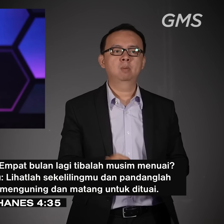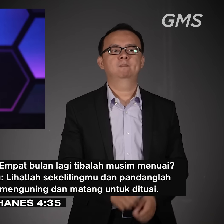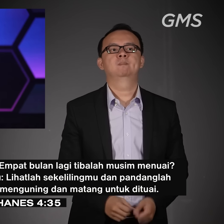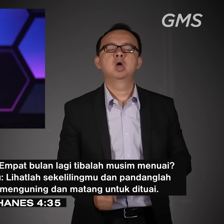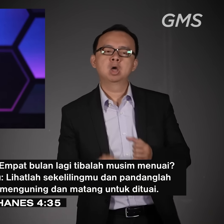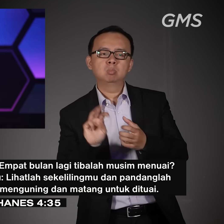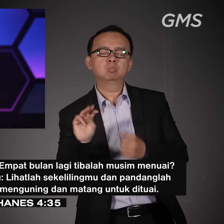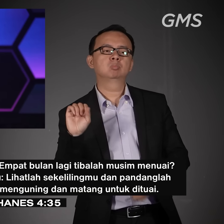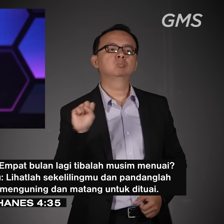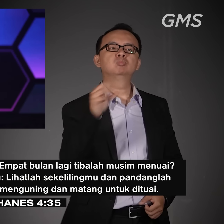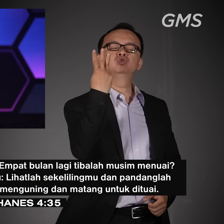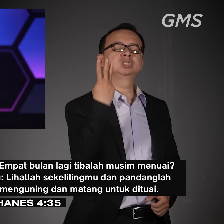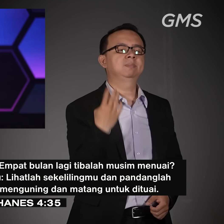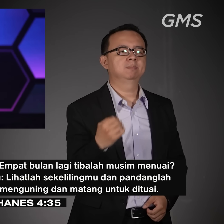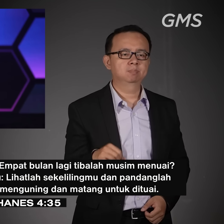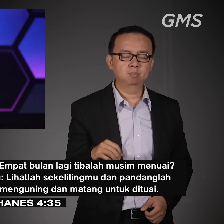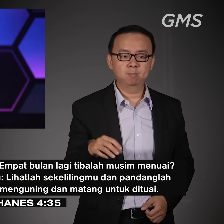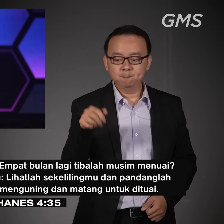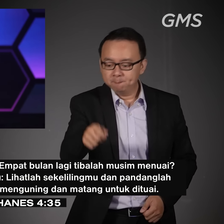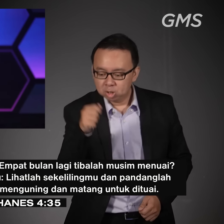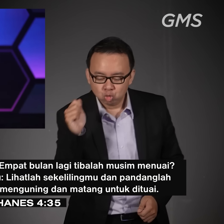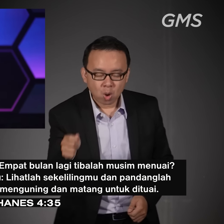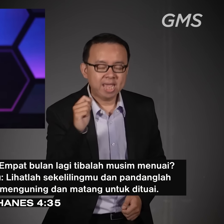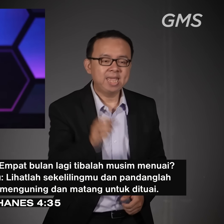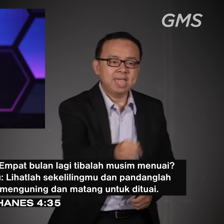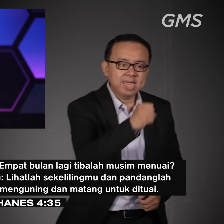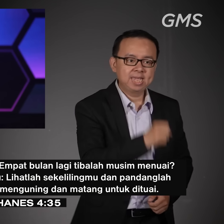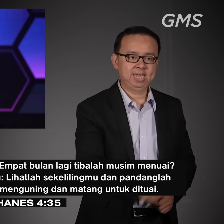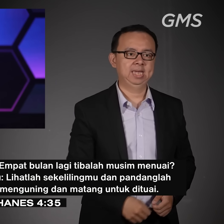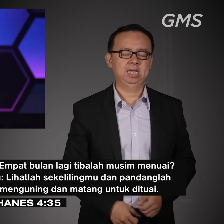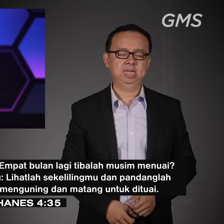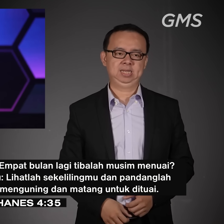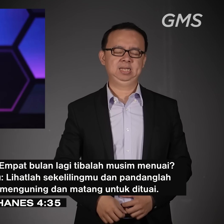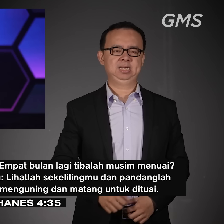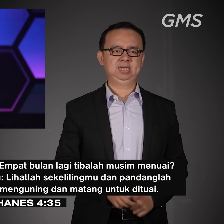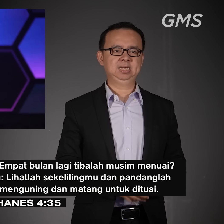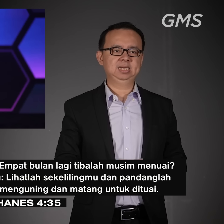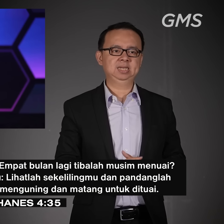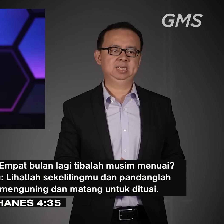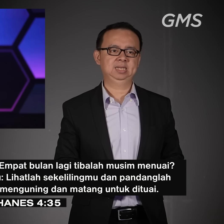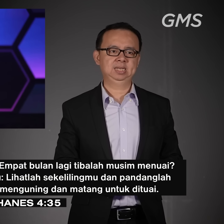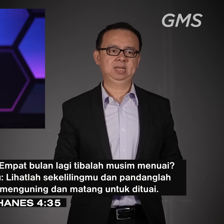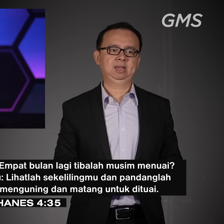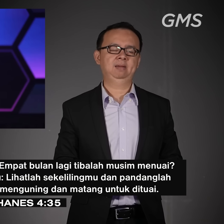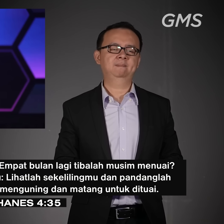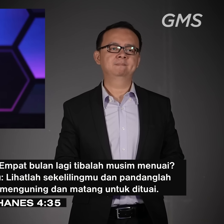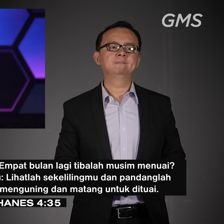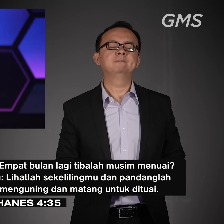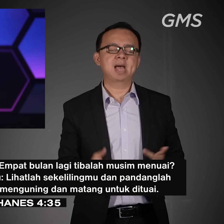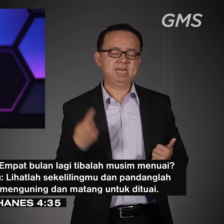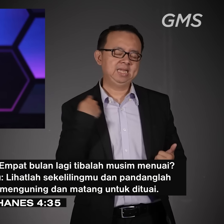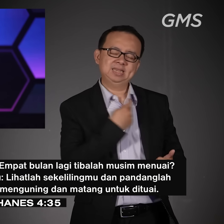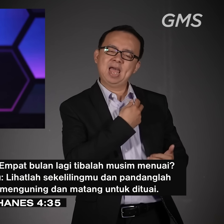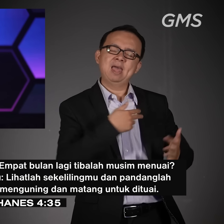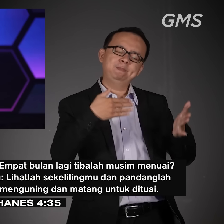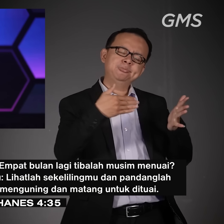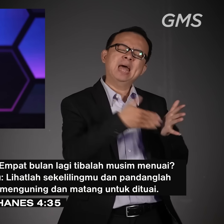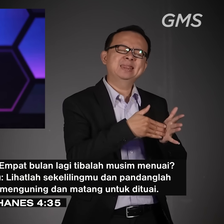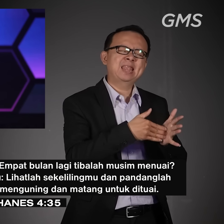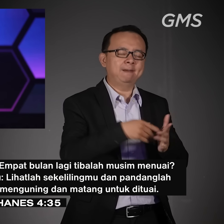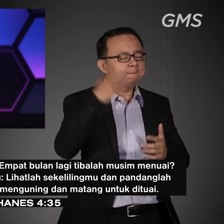mengatakan. Kita patut untuk menantang pikiran sendiri. Let's challenge our thoughts,